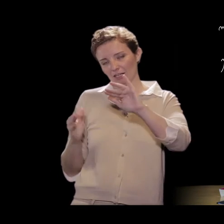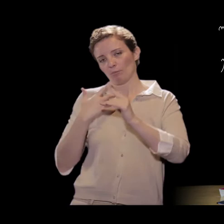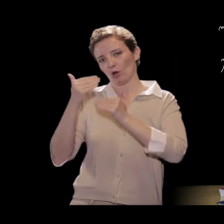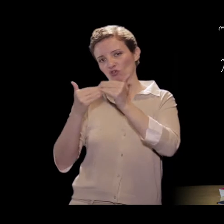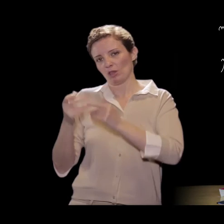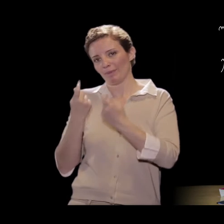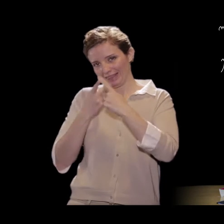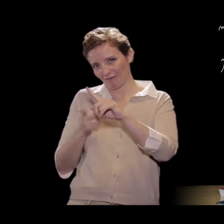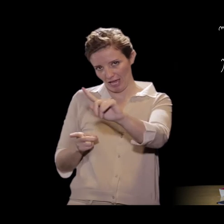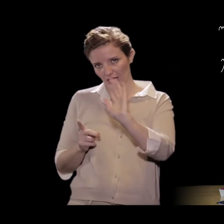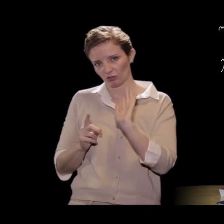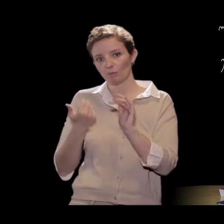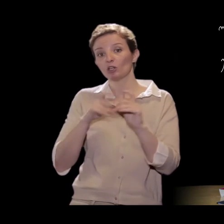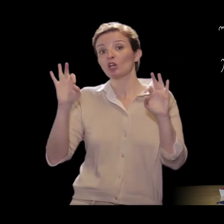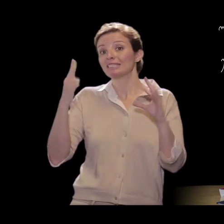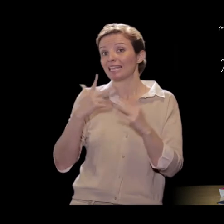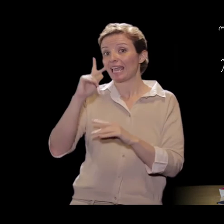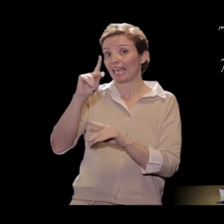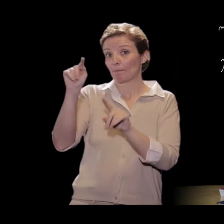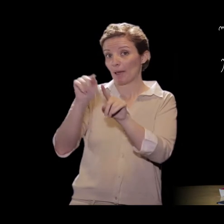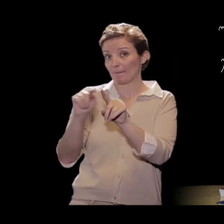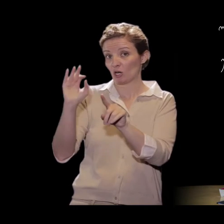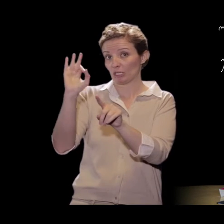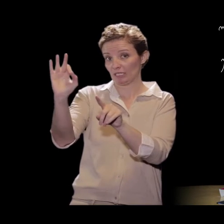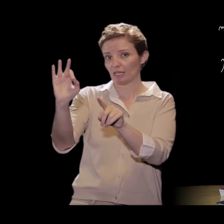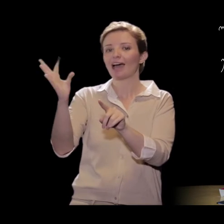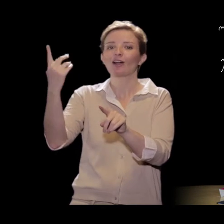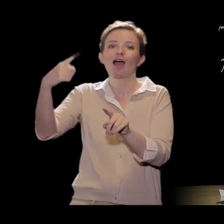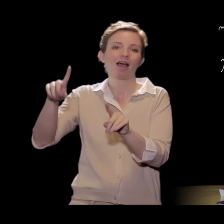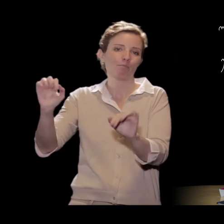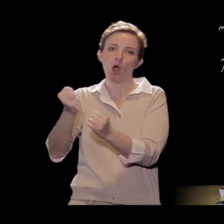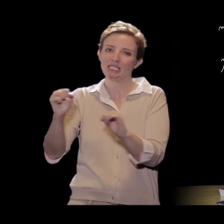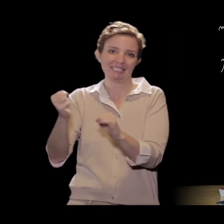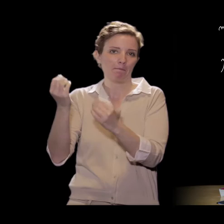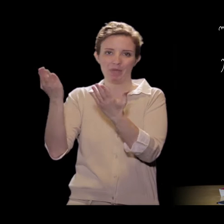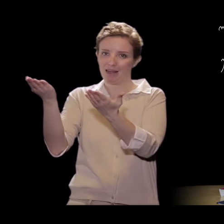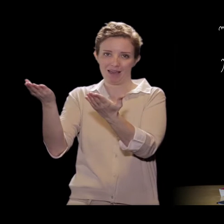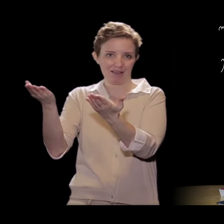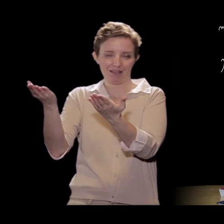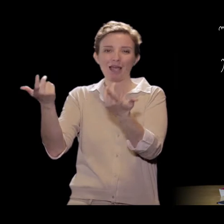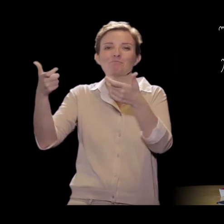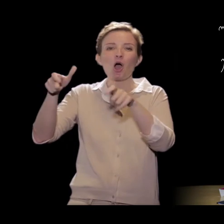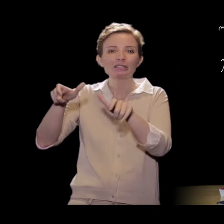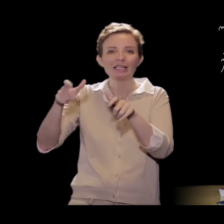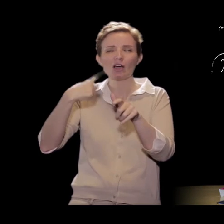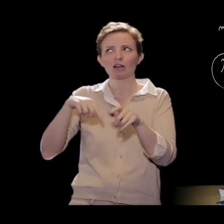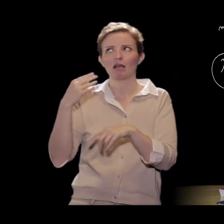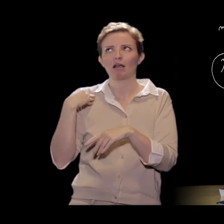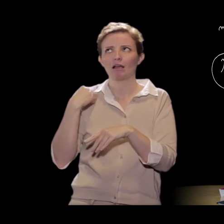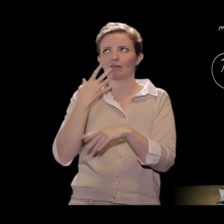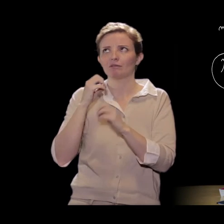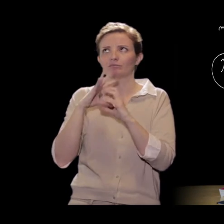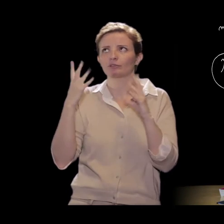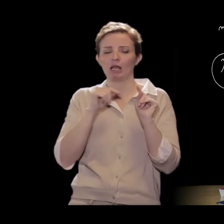procedura perché se K è min di 0 Evidentemente la disequazione è impossibile in quanto ci stiamo chiedendo Quand'è